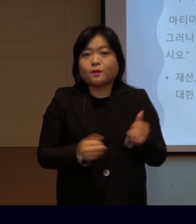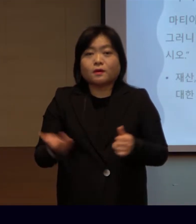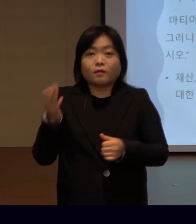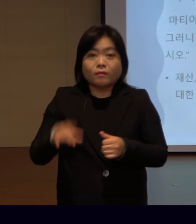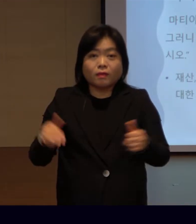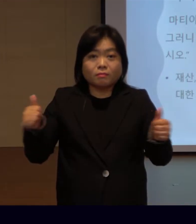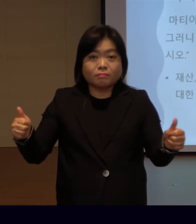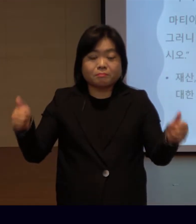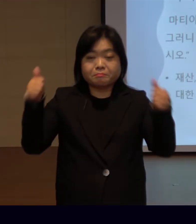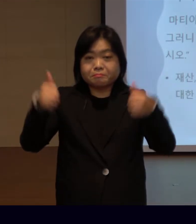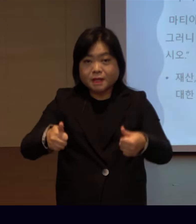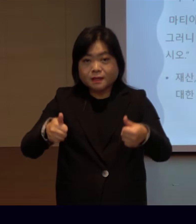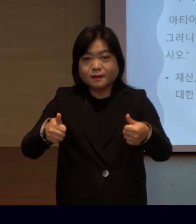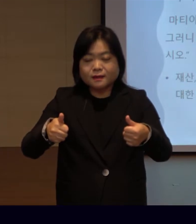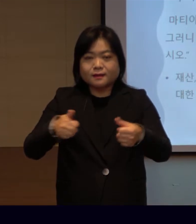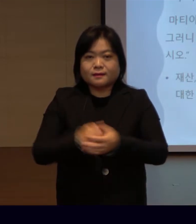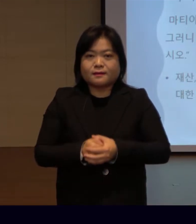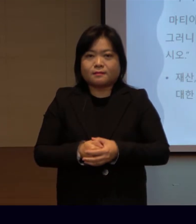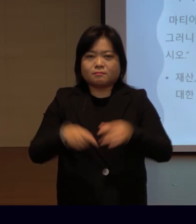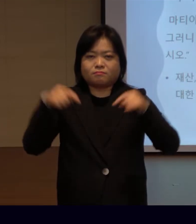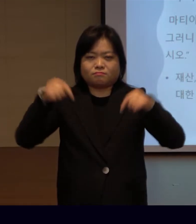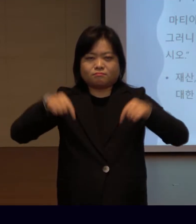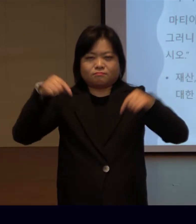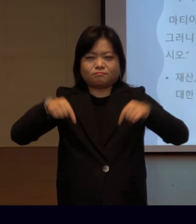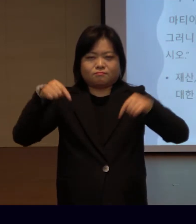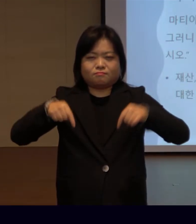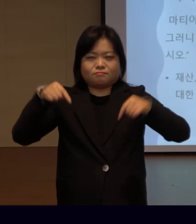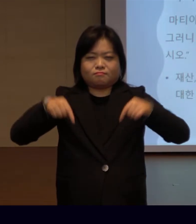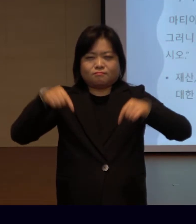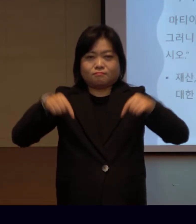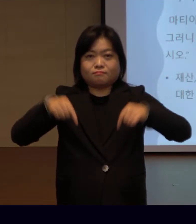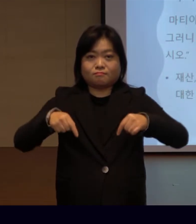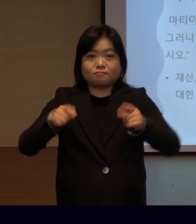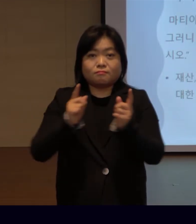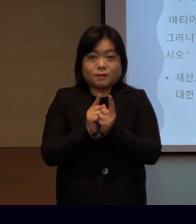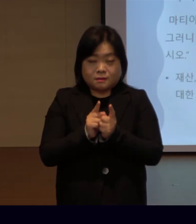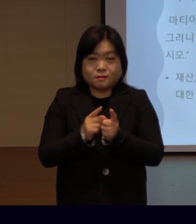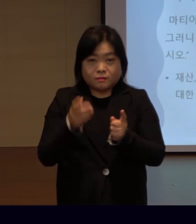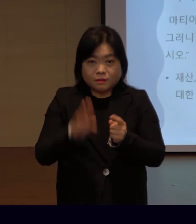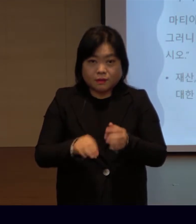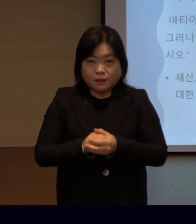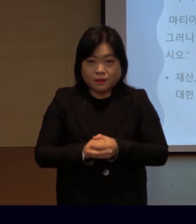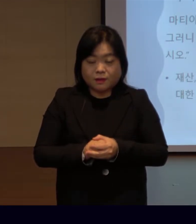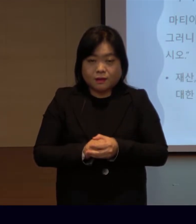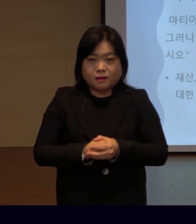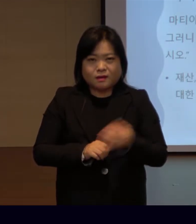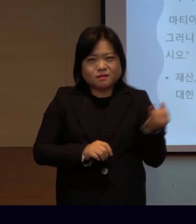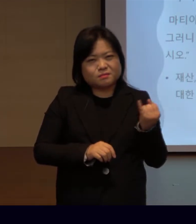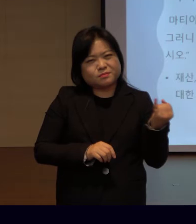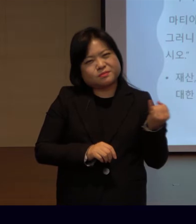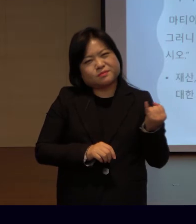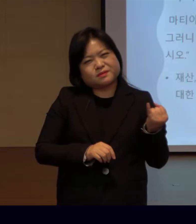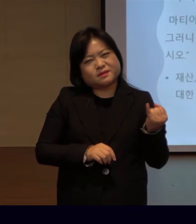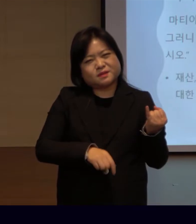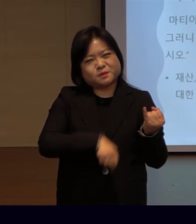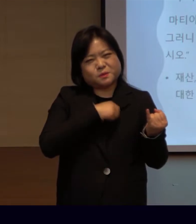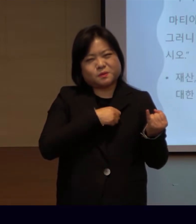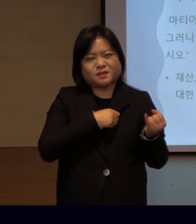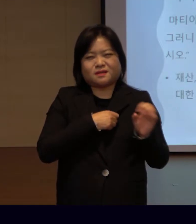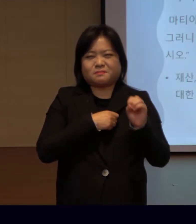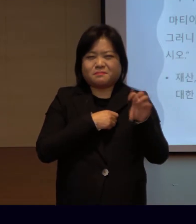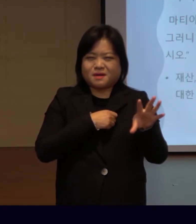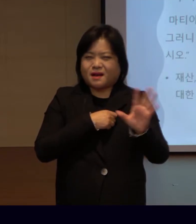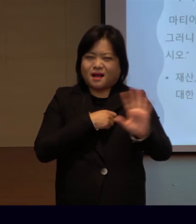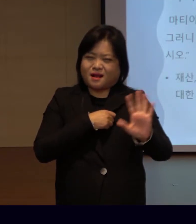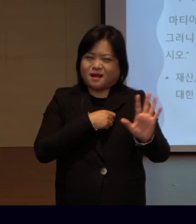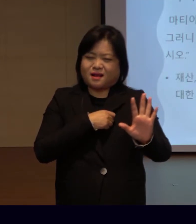이제 딱 보니까 이제 공직인들이 만나서 근데 이제 에반젤리스타 부인이 솔직하게 공직인한테